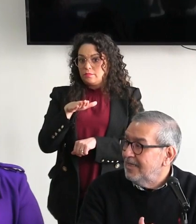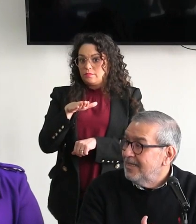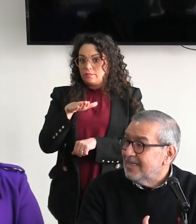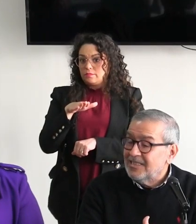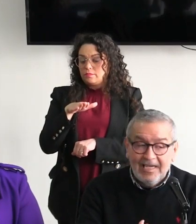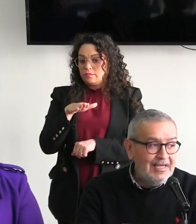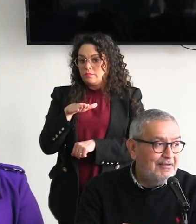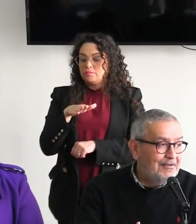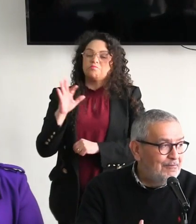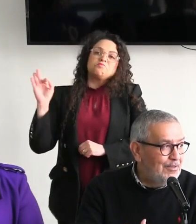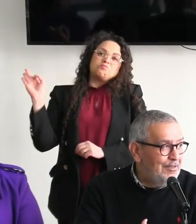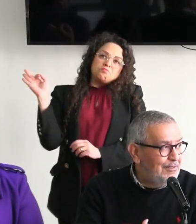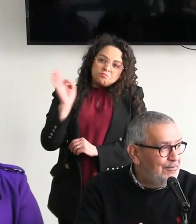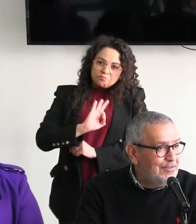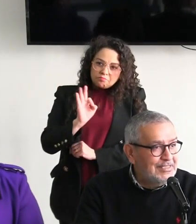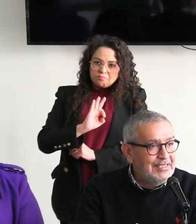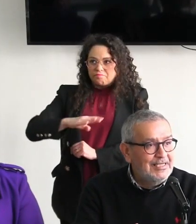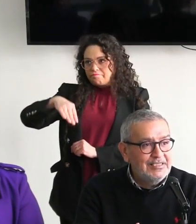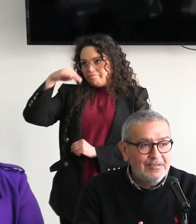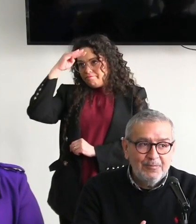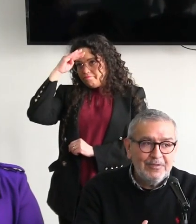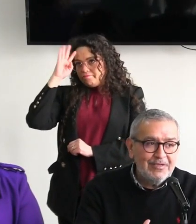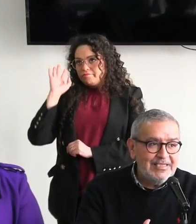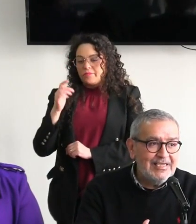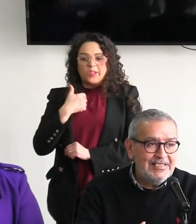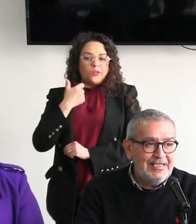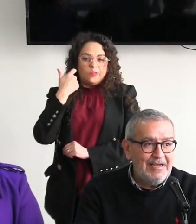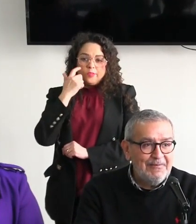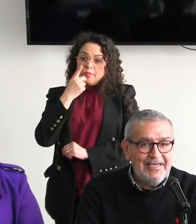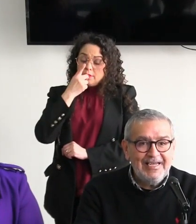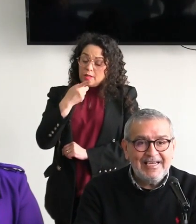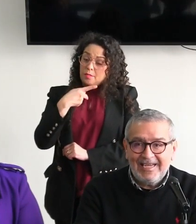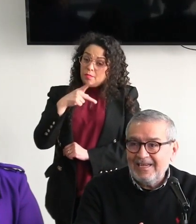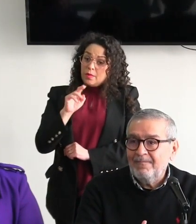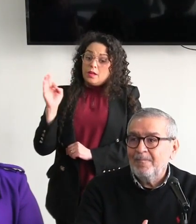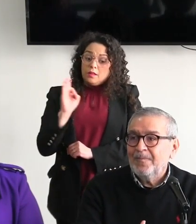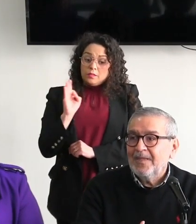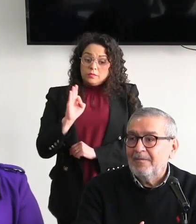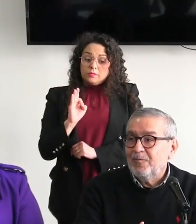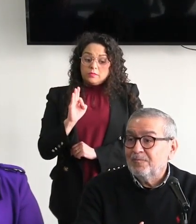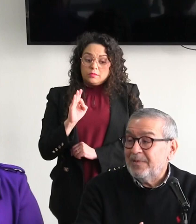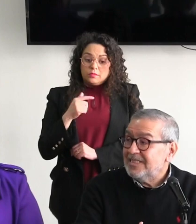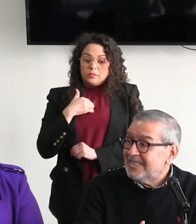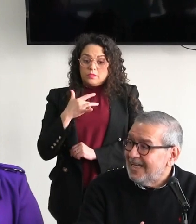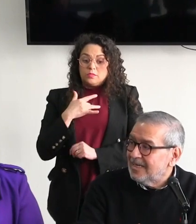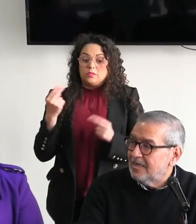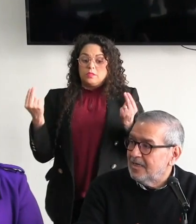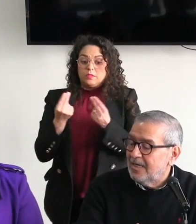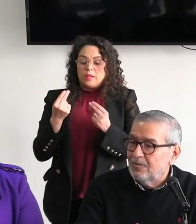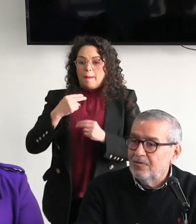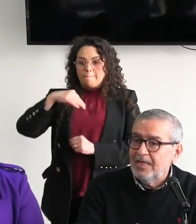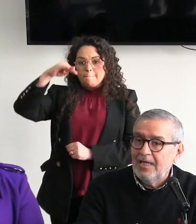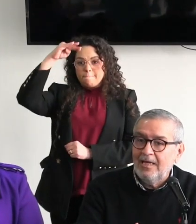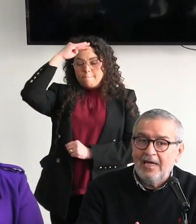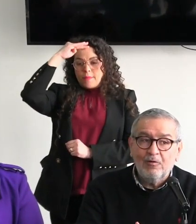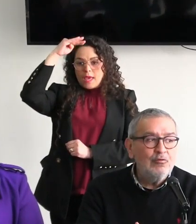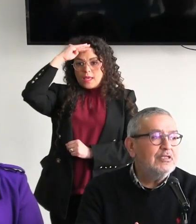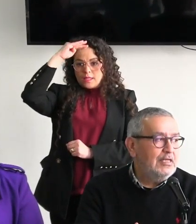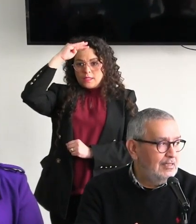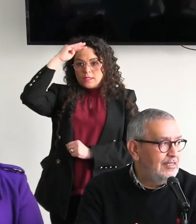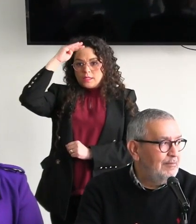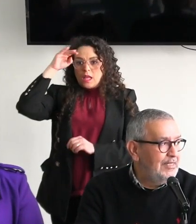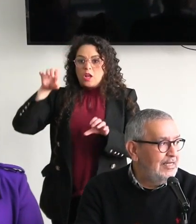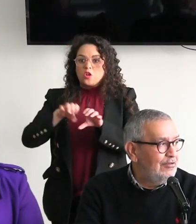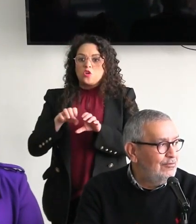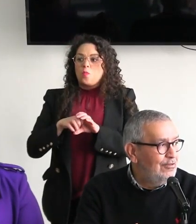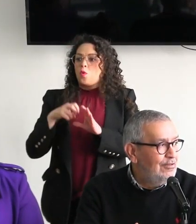ahí. Quizá, no quisiera decirlo, pero quizá sí habría que pensar en algún